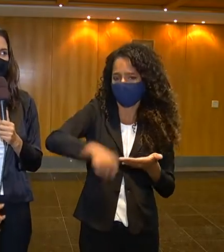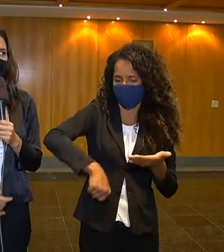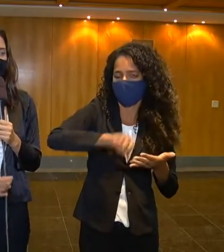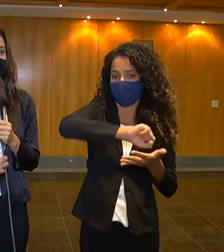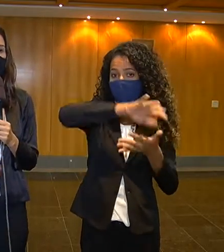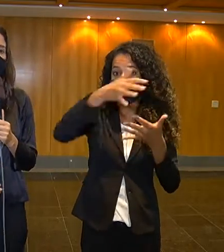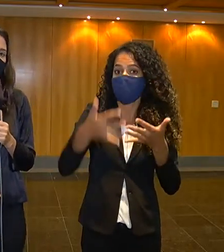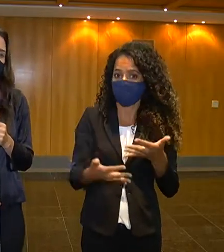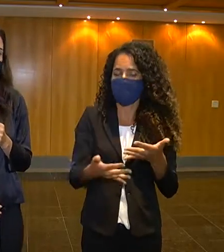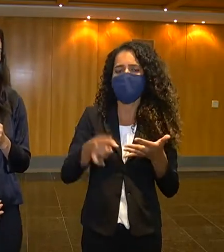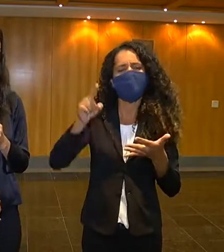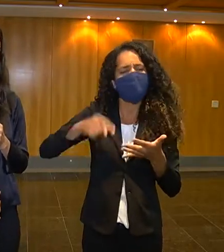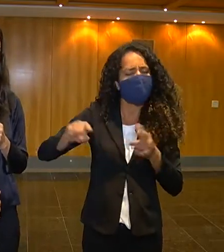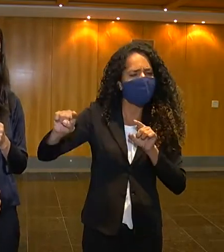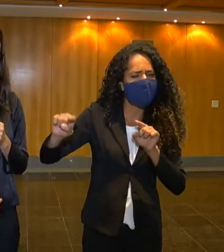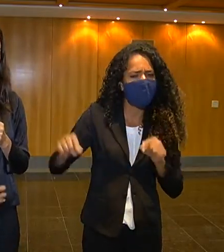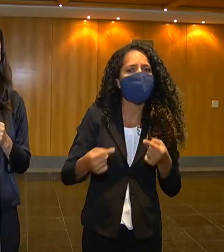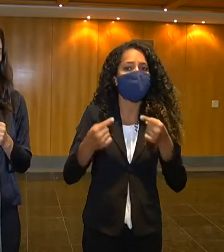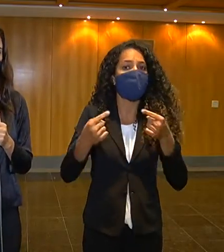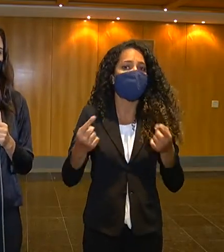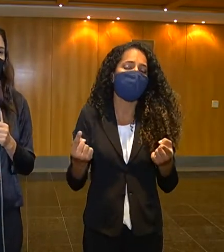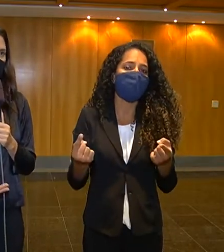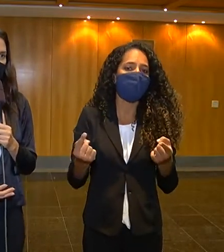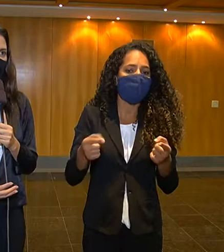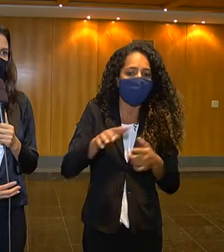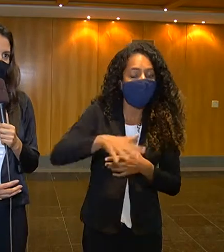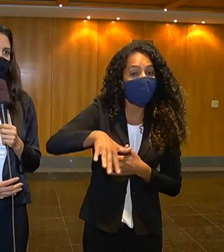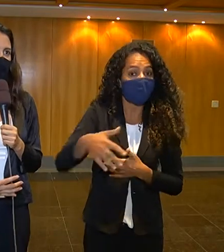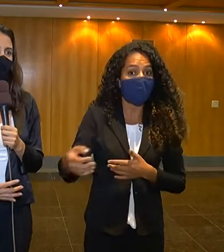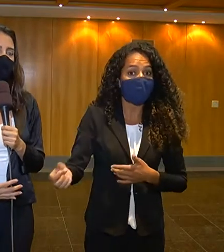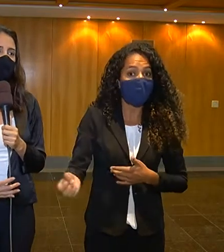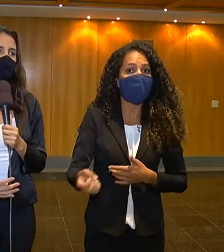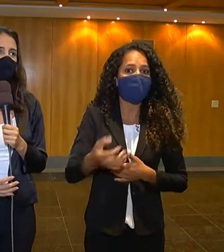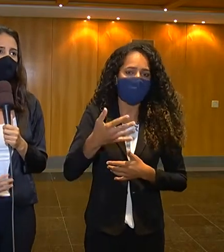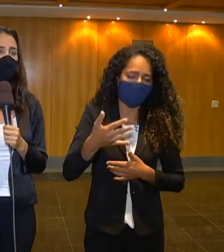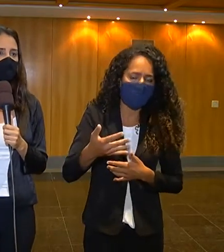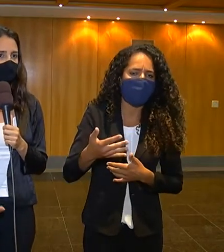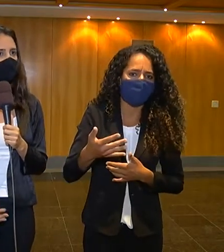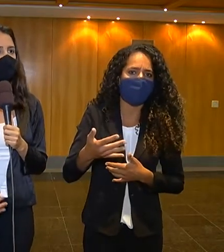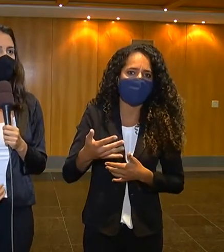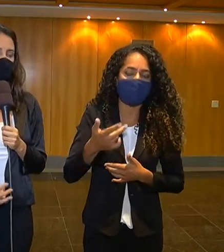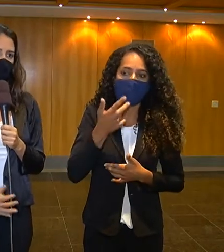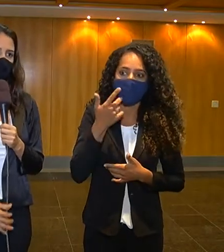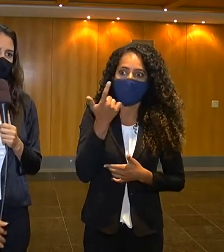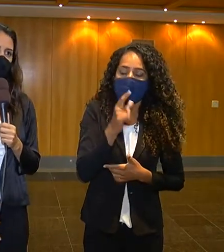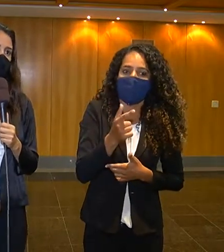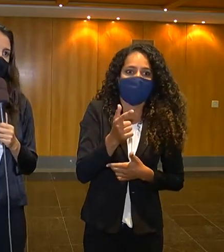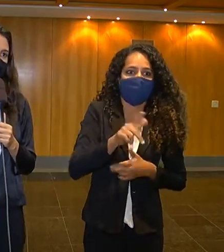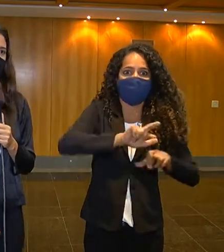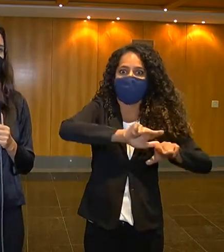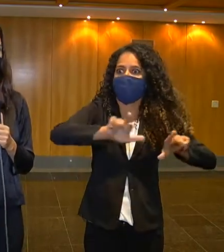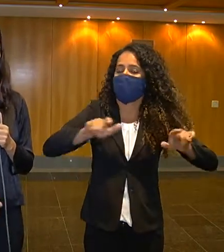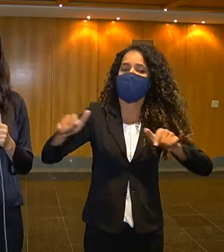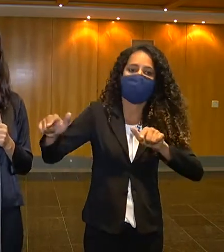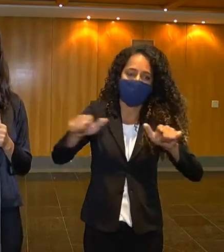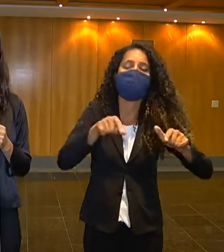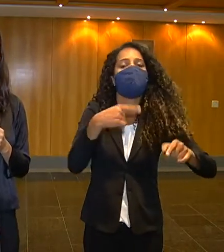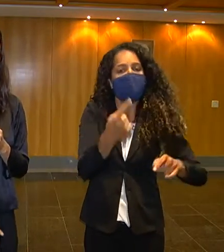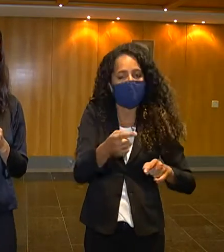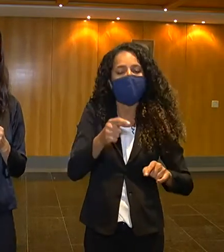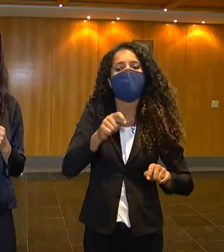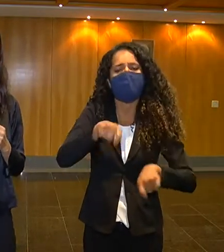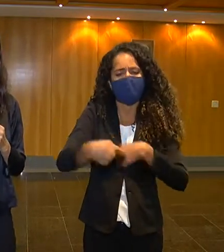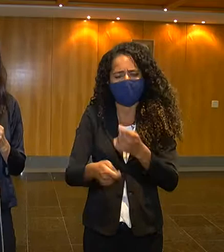Libras. E é um desafio, porque é uma área nova, são demandas que estão surgindo de sinais específicos que